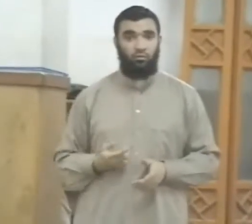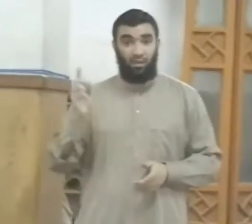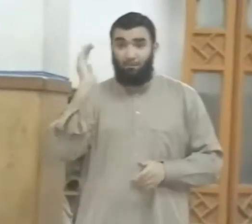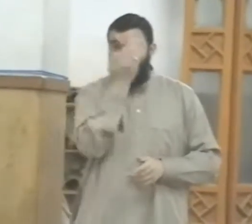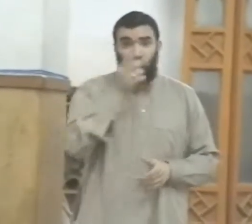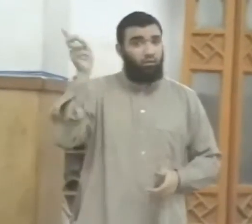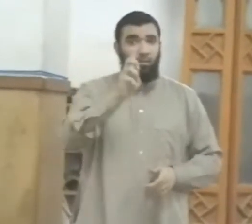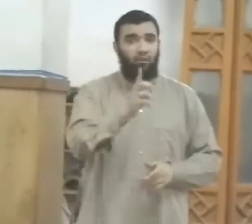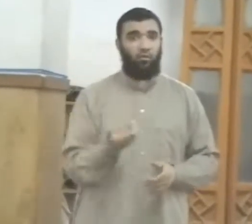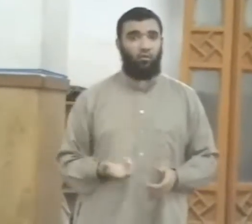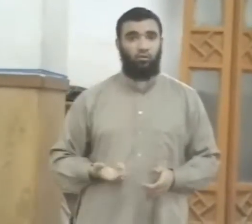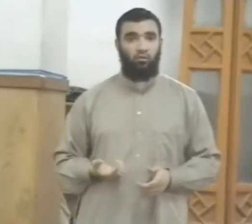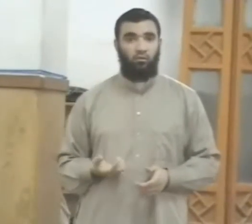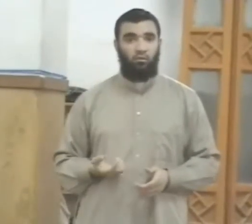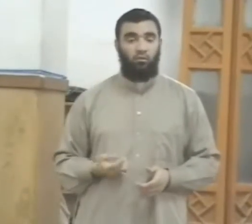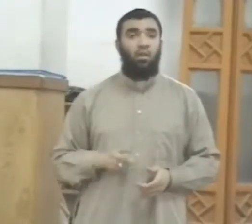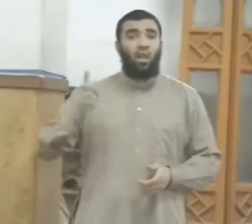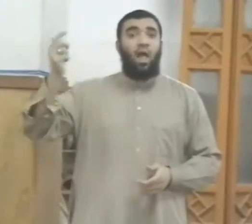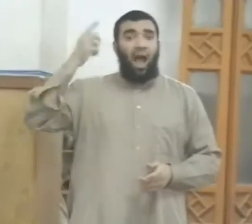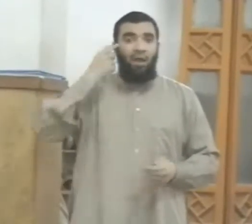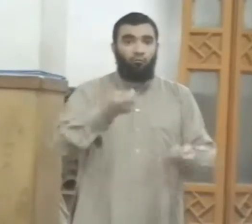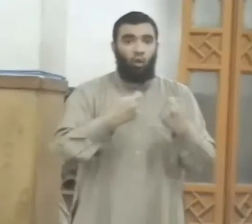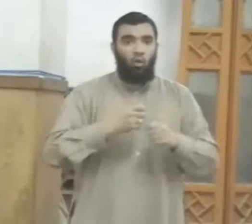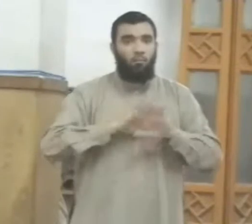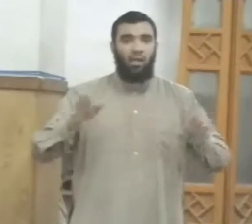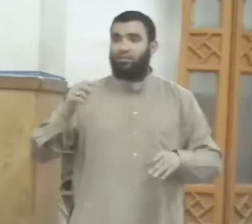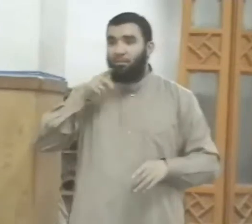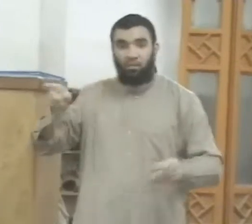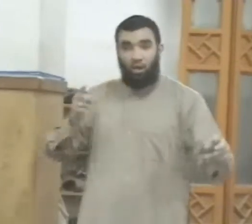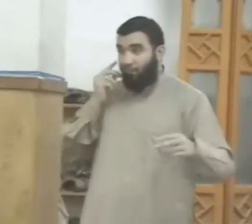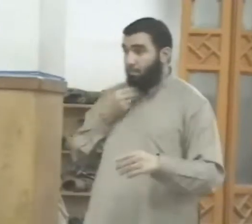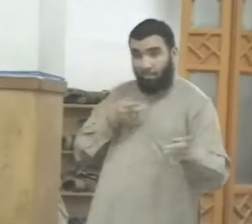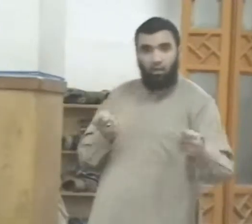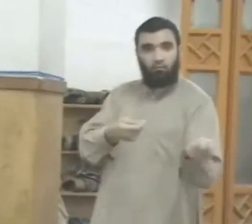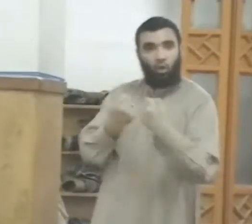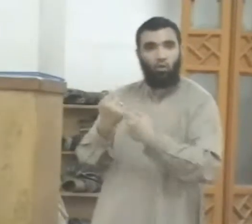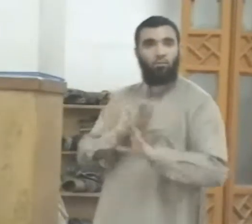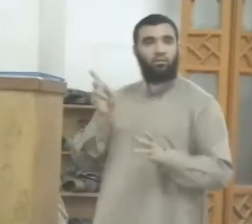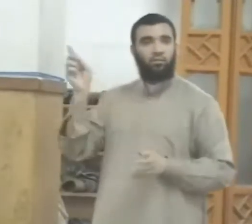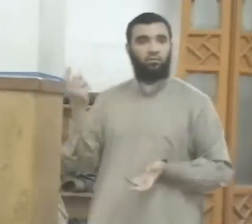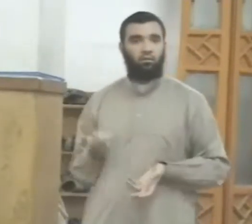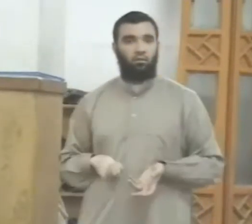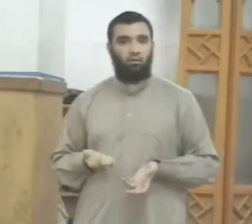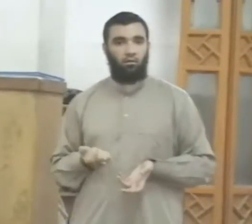يستحون، لأنهم سيجدون ما يرد عليهم من أنفسهم، من